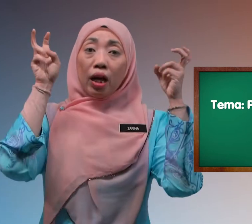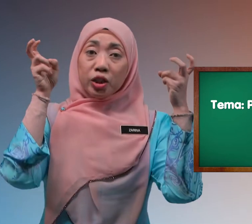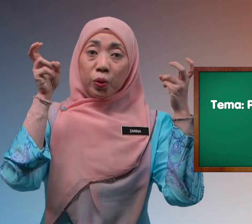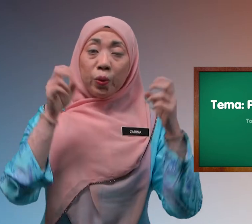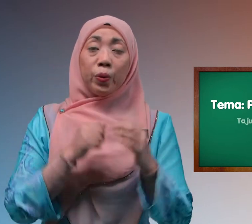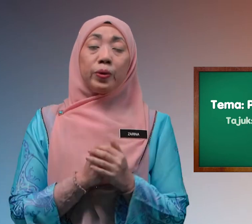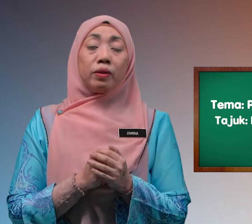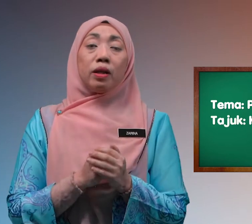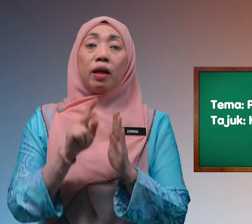Tajuk